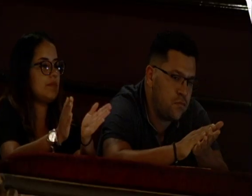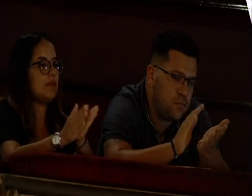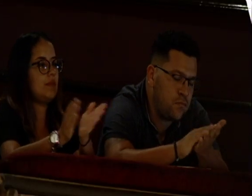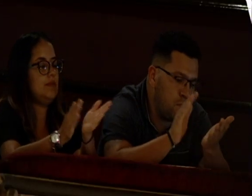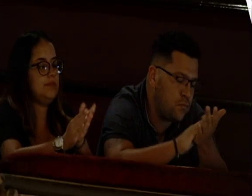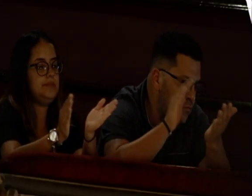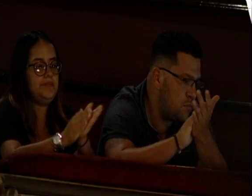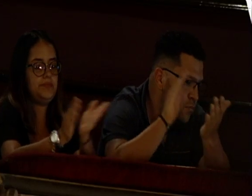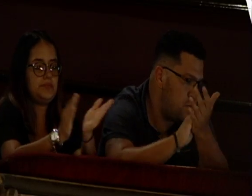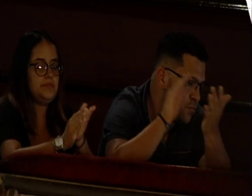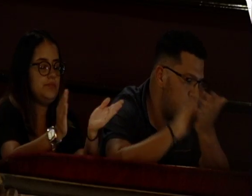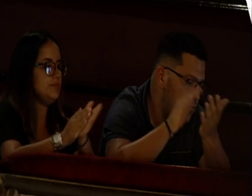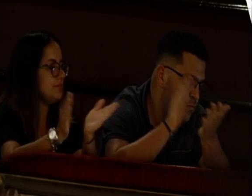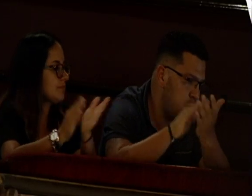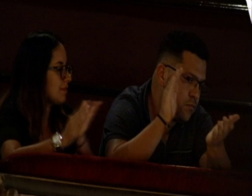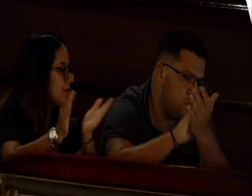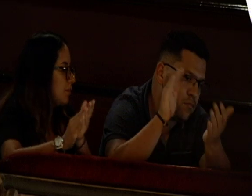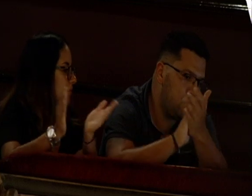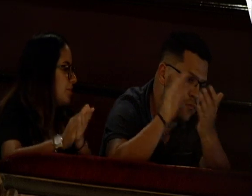gracias.